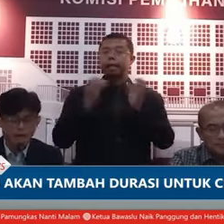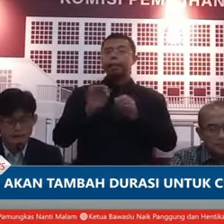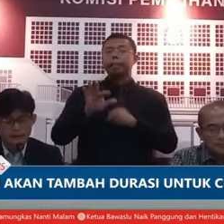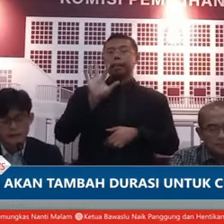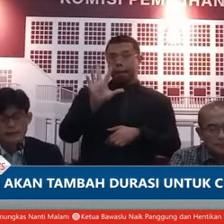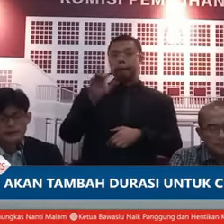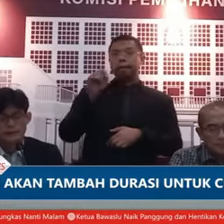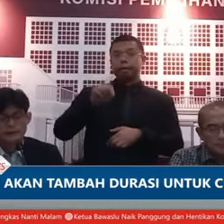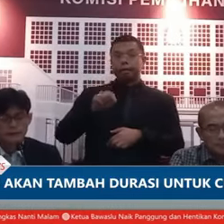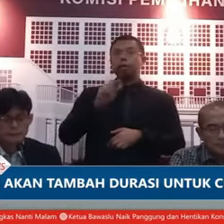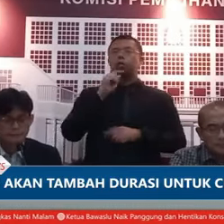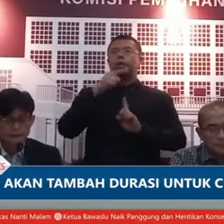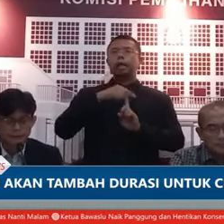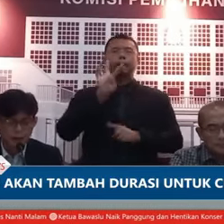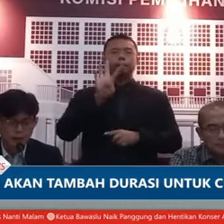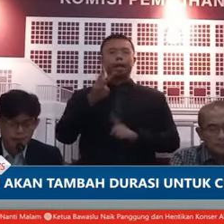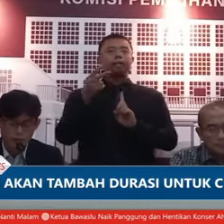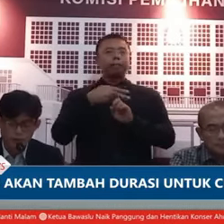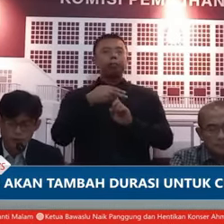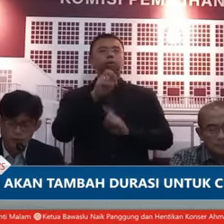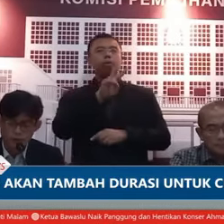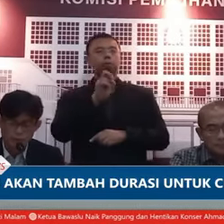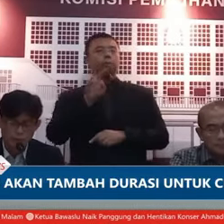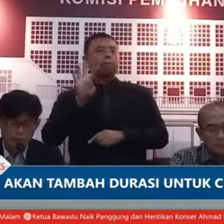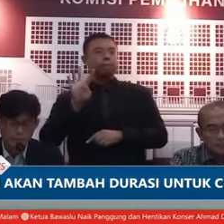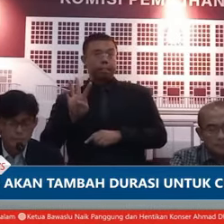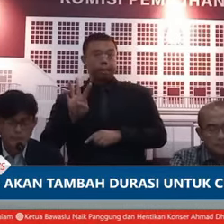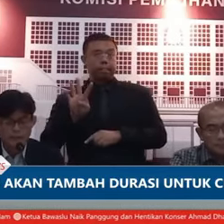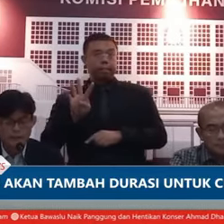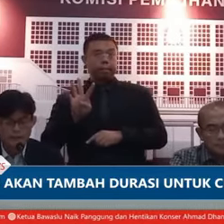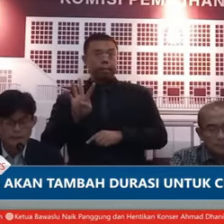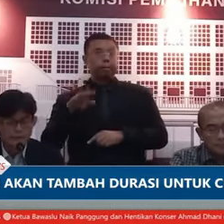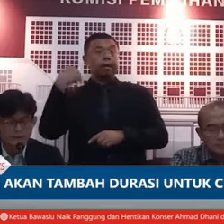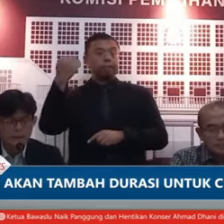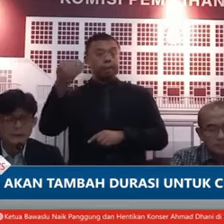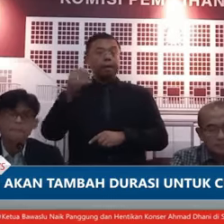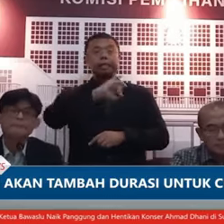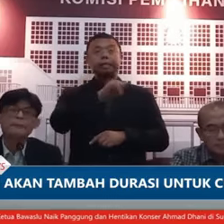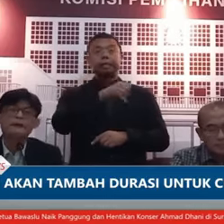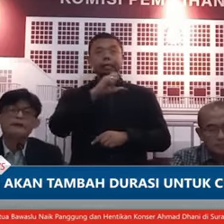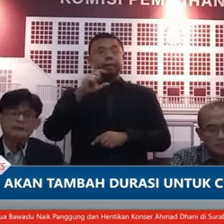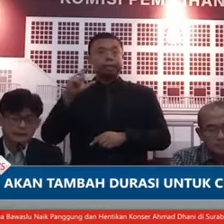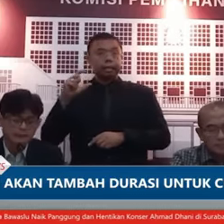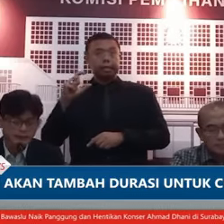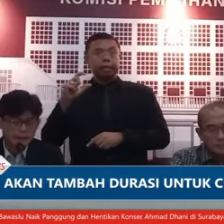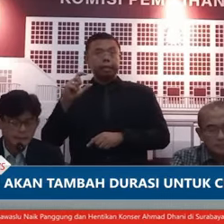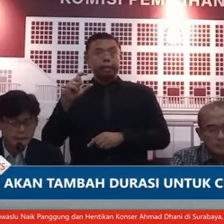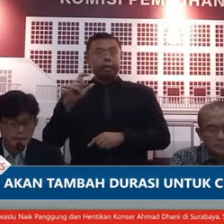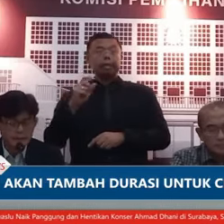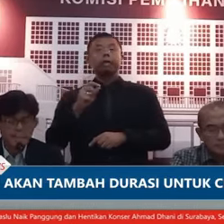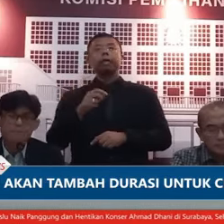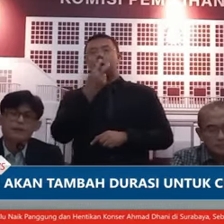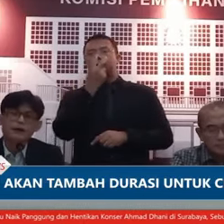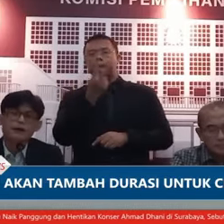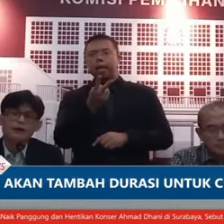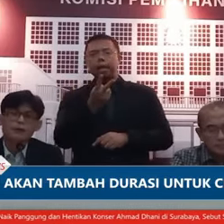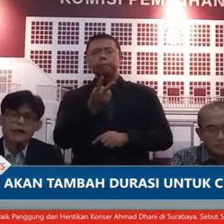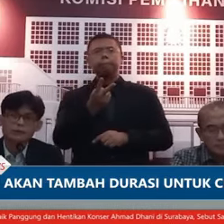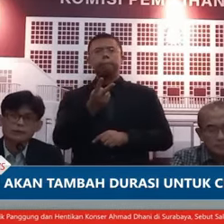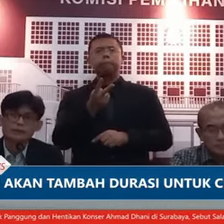Pilpres 2019. Dikatakan oleh Agus, penambahan durasi closing statement merupakan usulan dari tim kampanye yang disepakati oleh